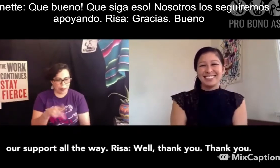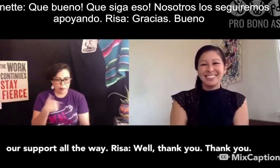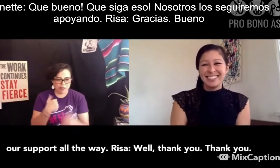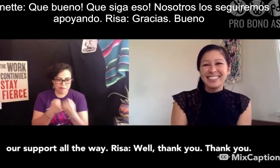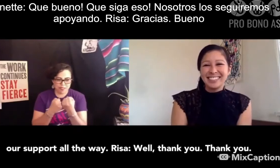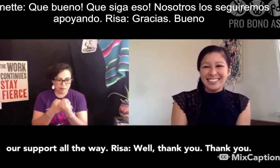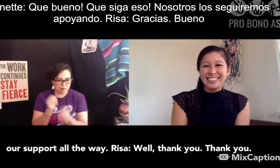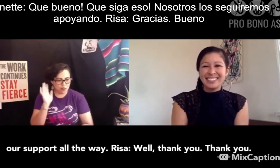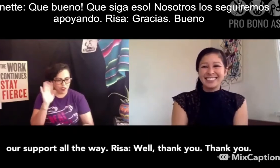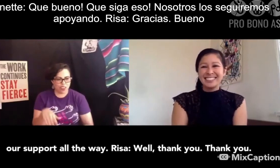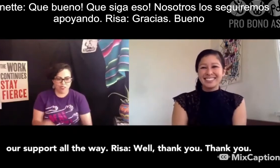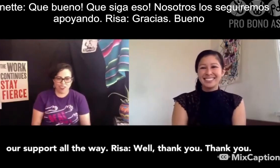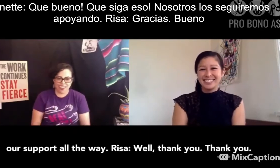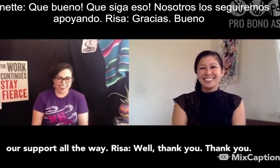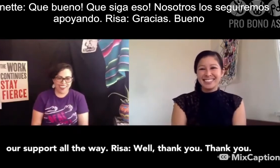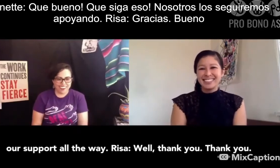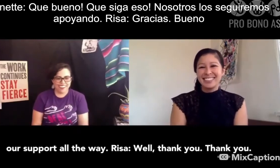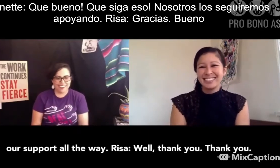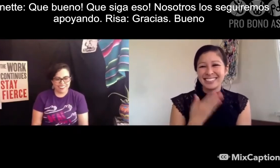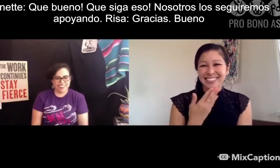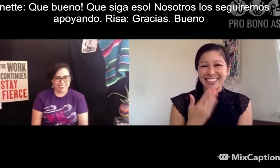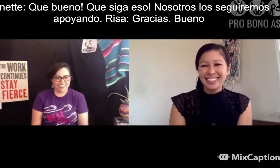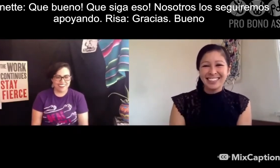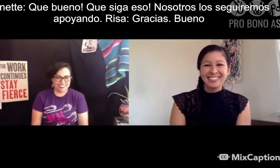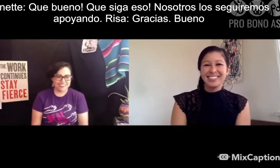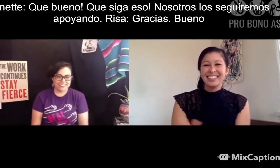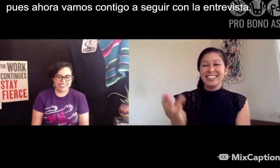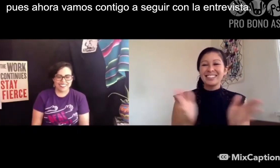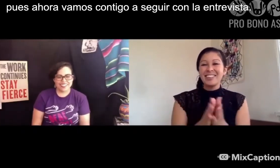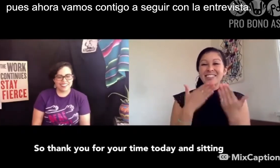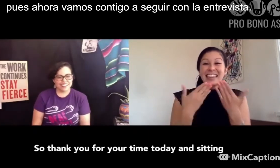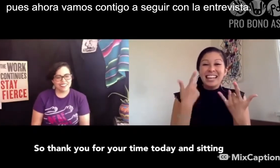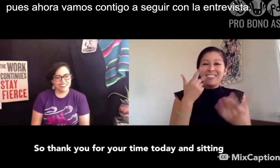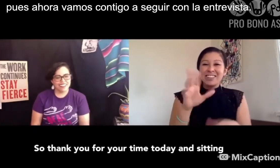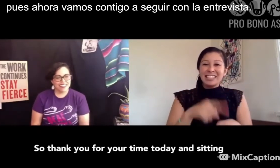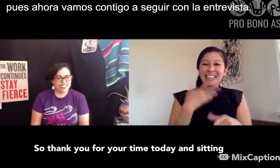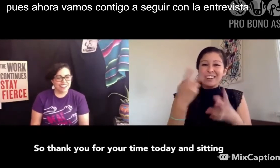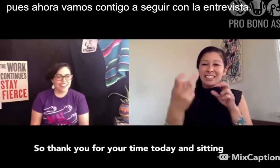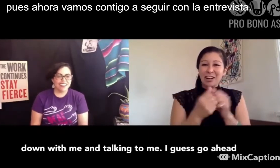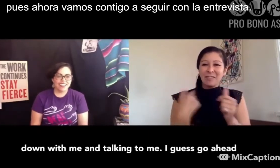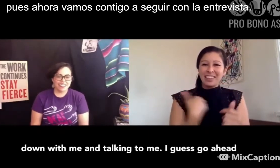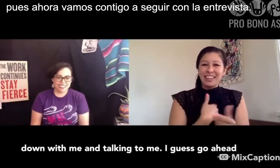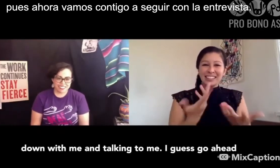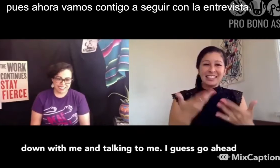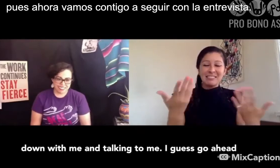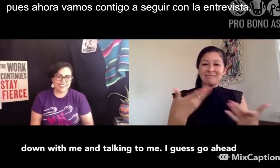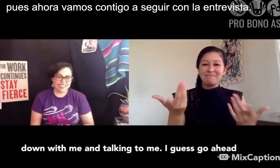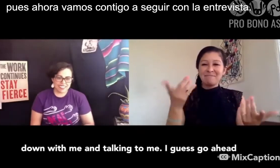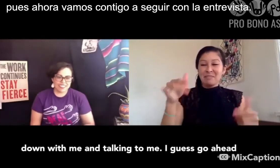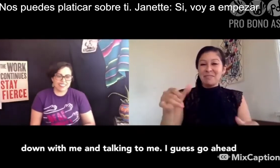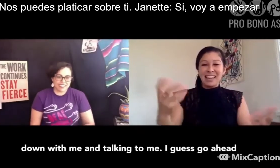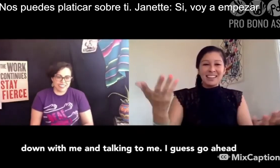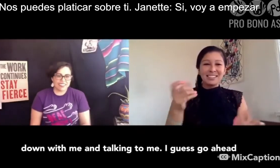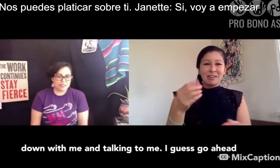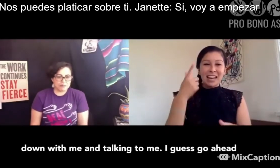seguiremos apoyando. Gracias. Bueno, pues ahora vamos contigo a seguir